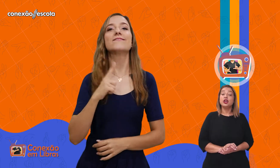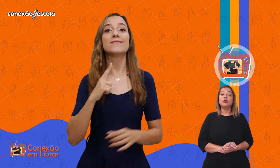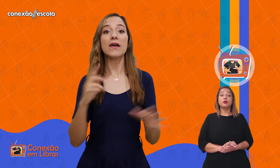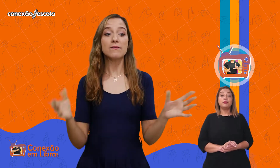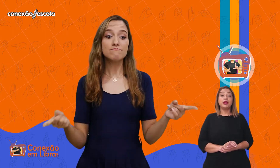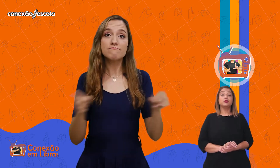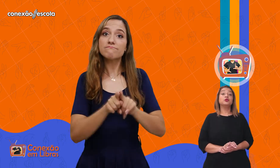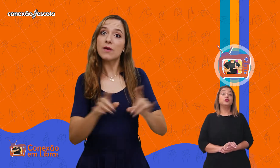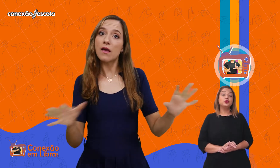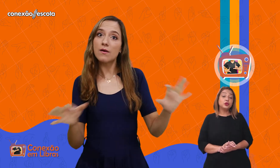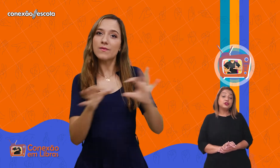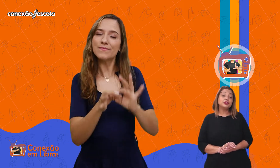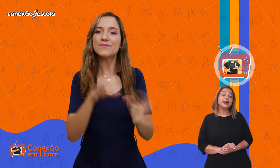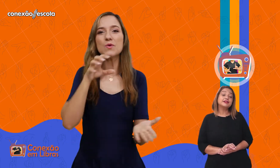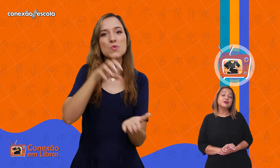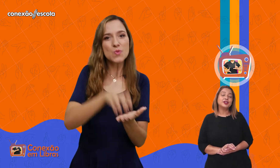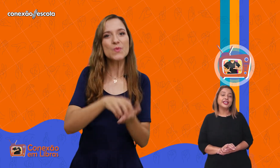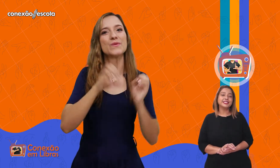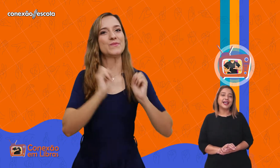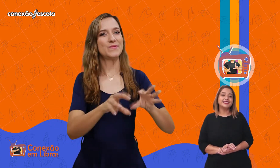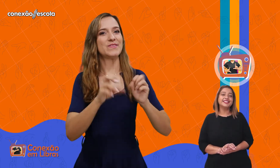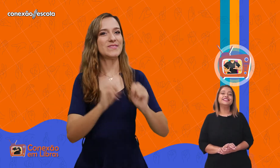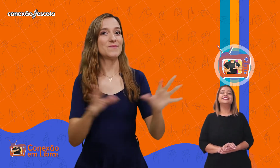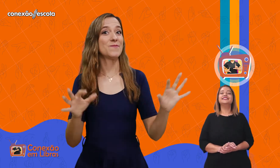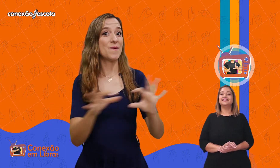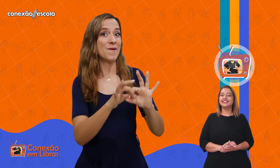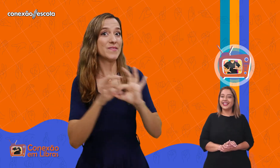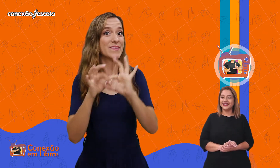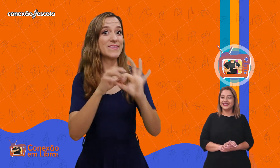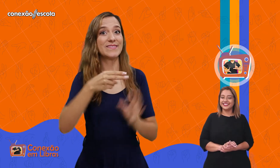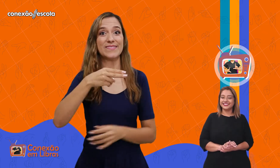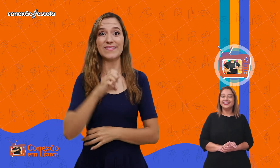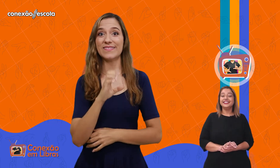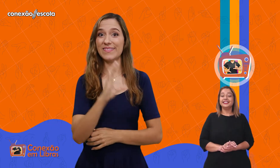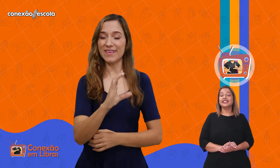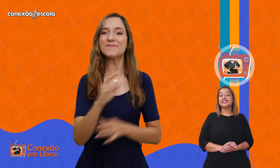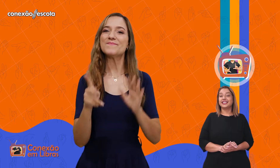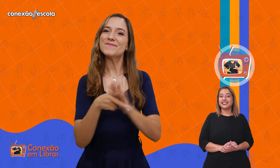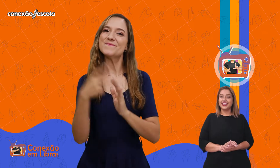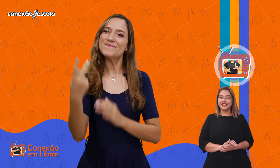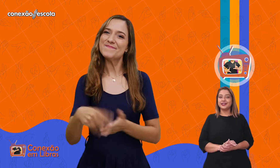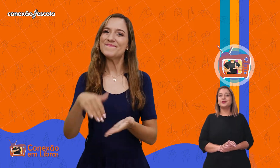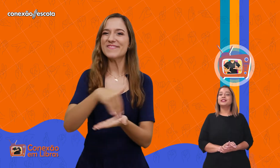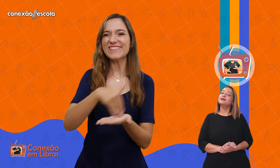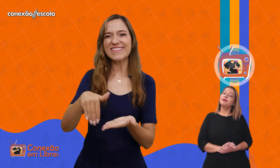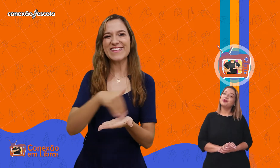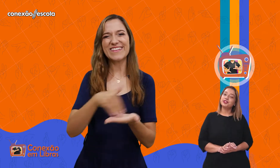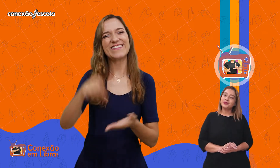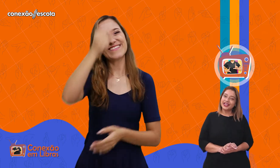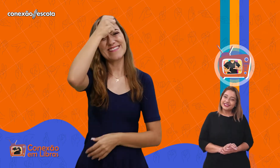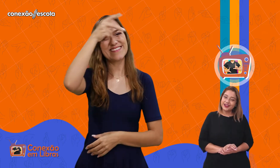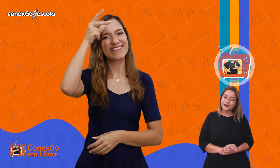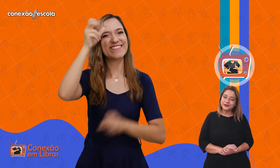por meio do Núcleo de Educação Conectada NEC, da Secretaria Municipal de Educação.